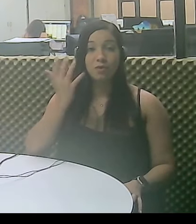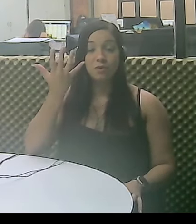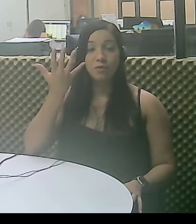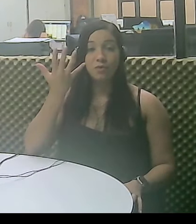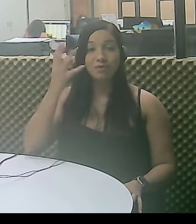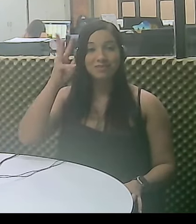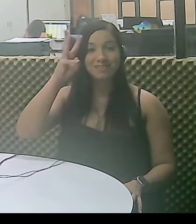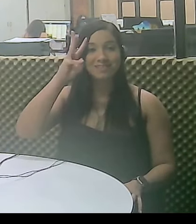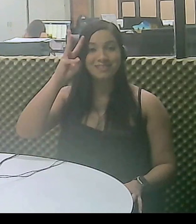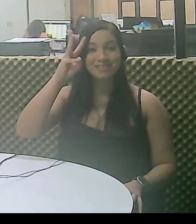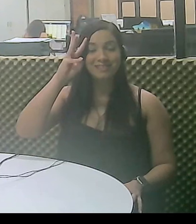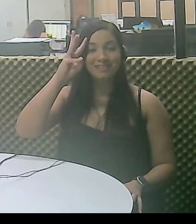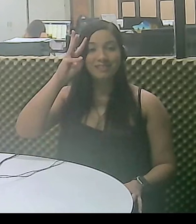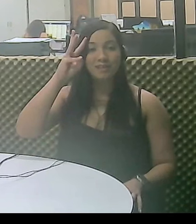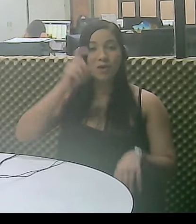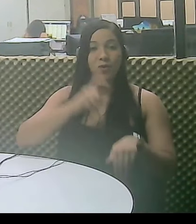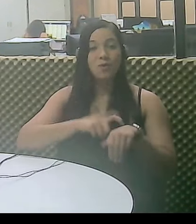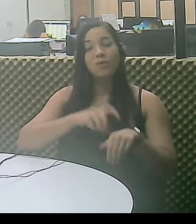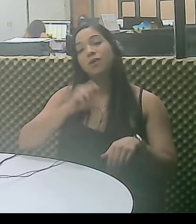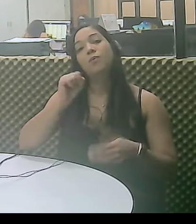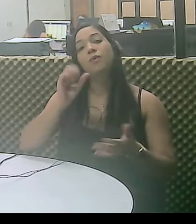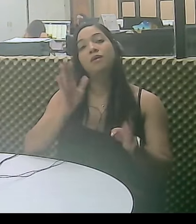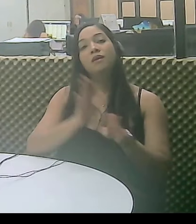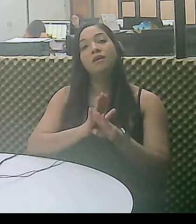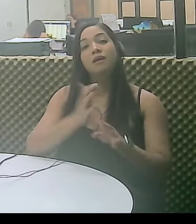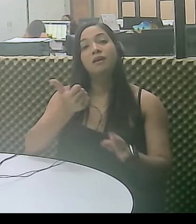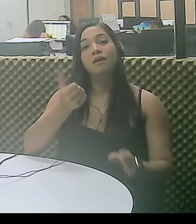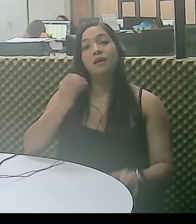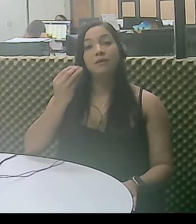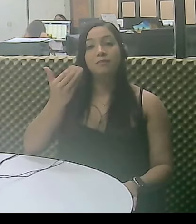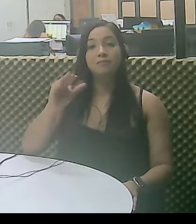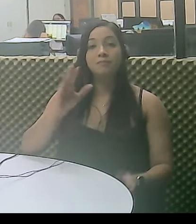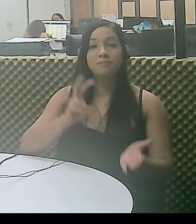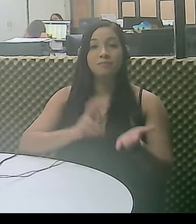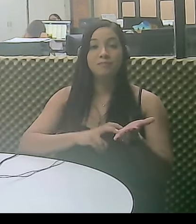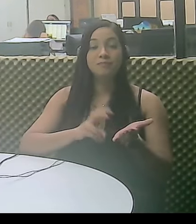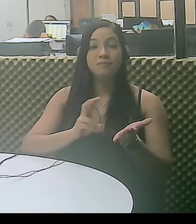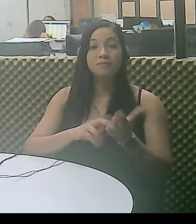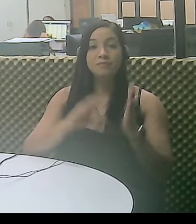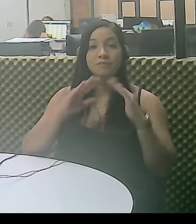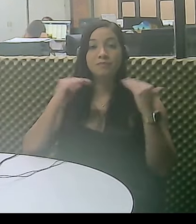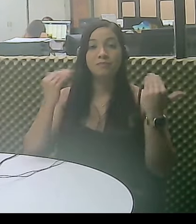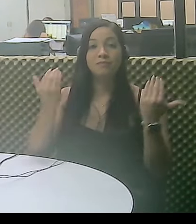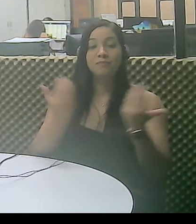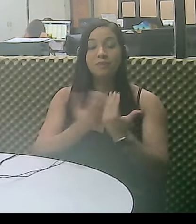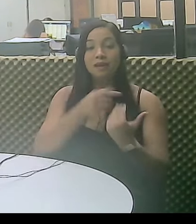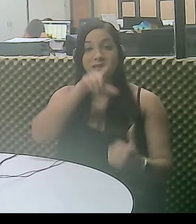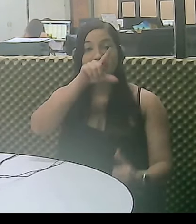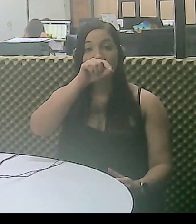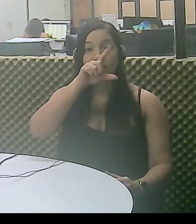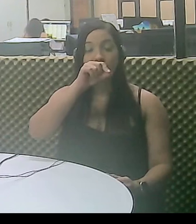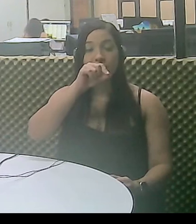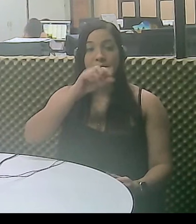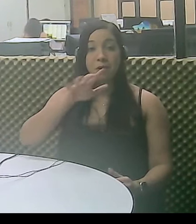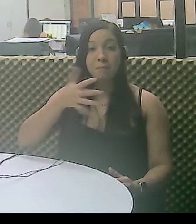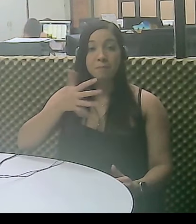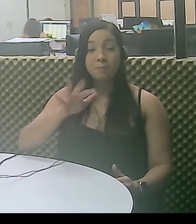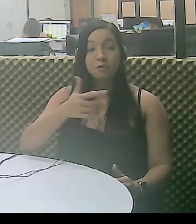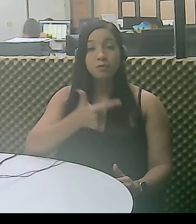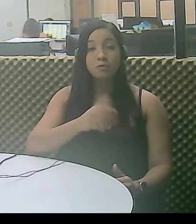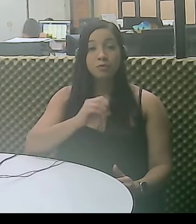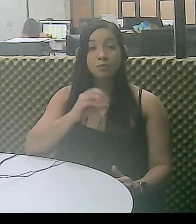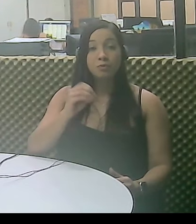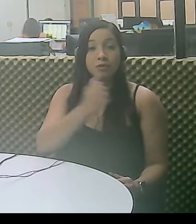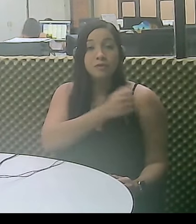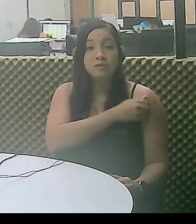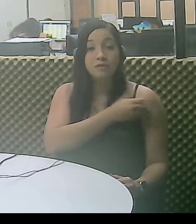nesta terça-feira, das 8 às 10h30 da manhã, no ginásio da Arena Sabiazinho. Cerca de 200